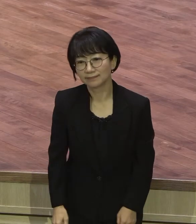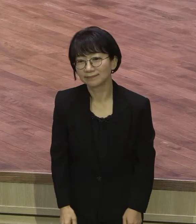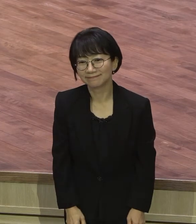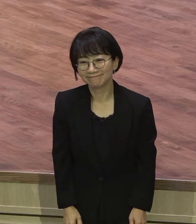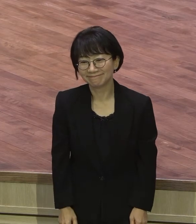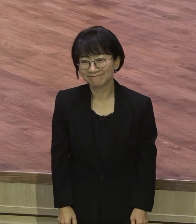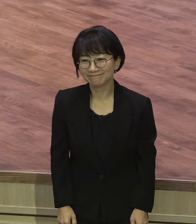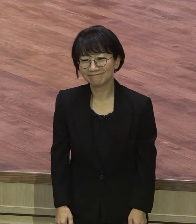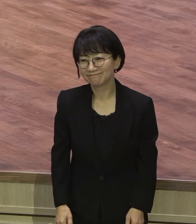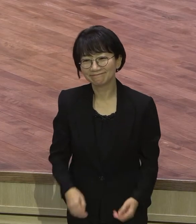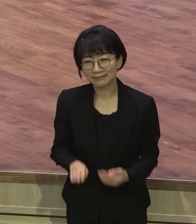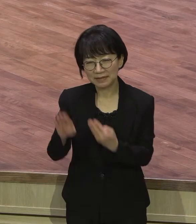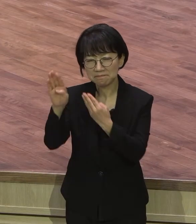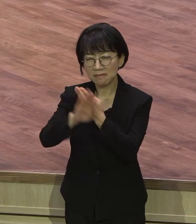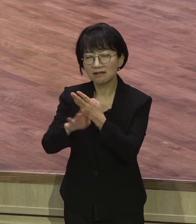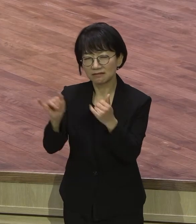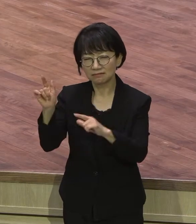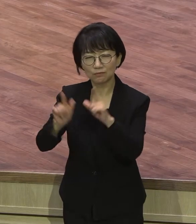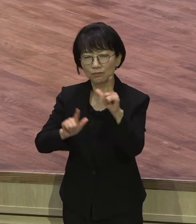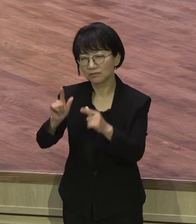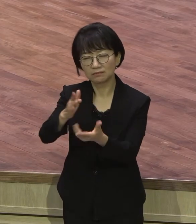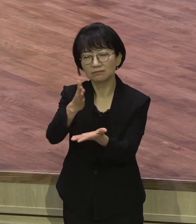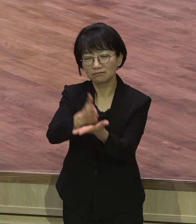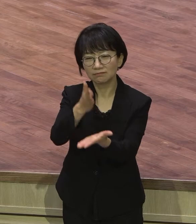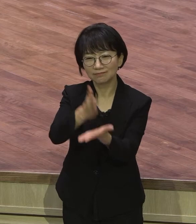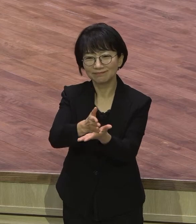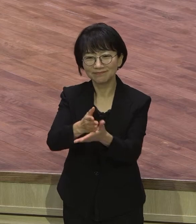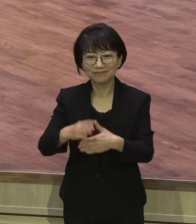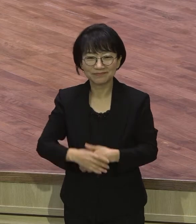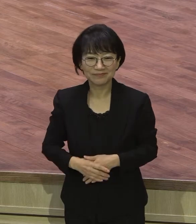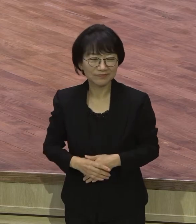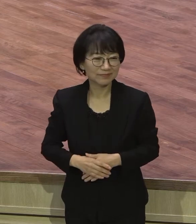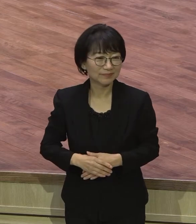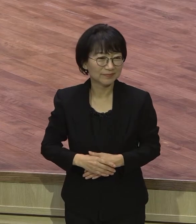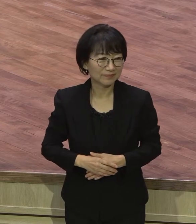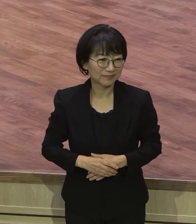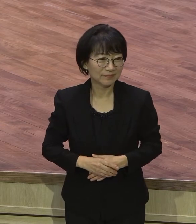그게 바리새인 서기관의 모습이에요.